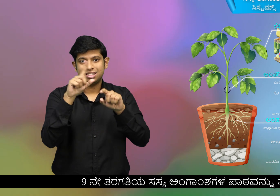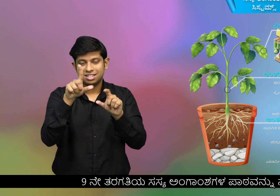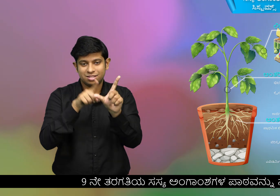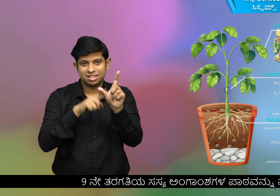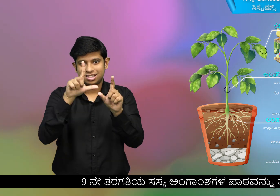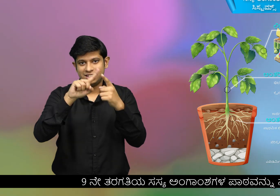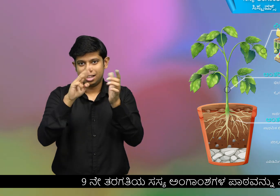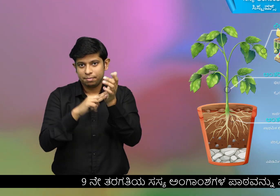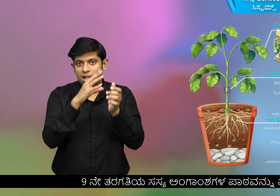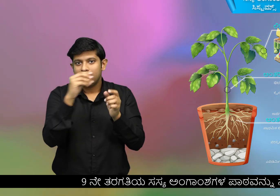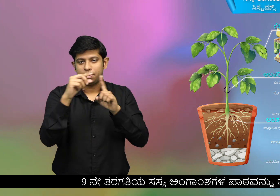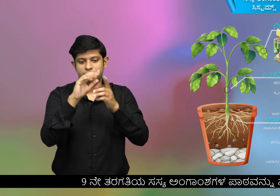ನೋಡಿ.